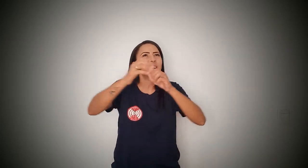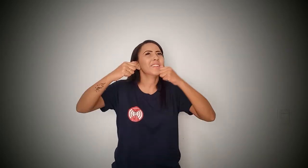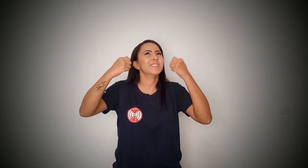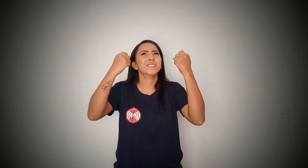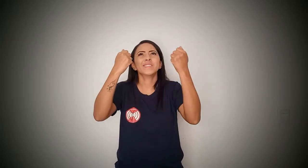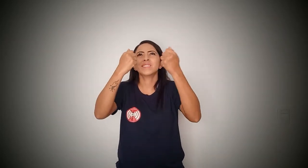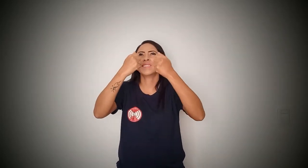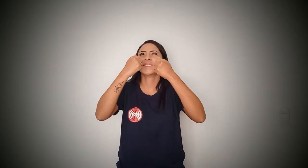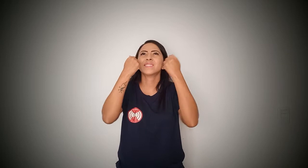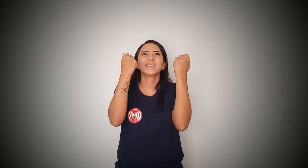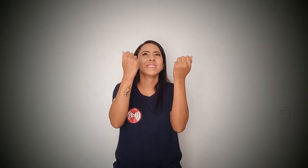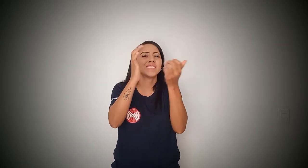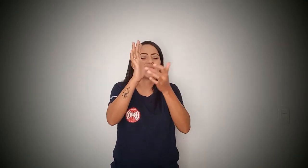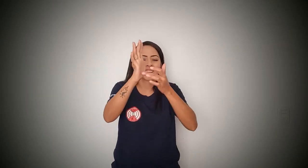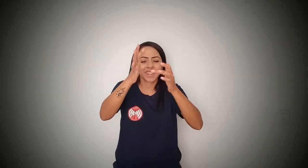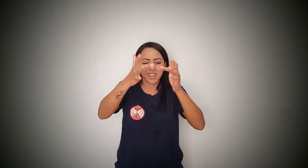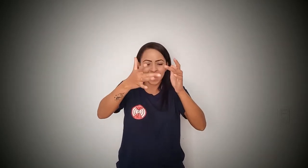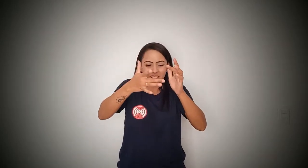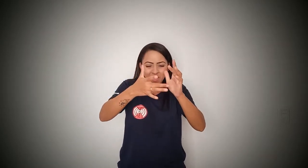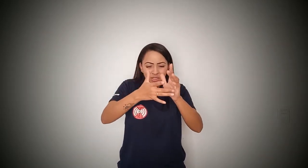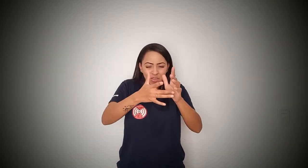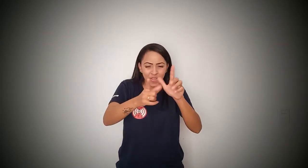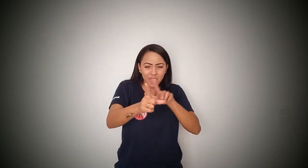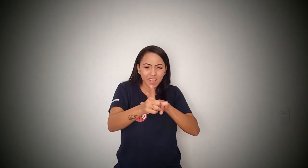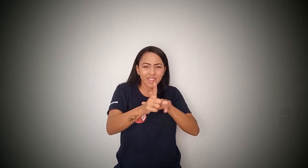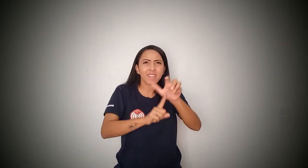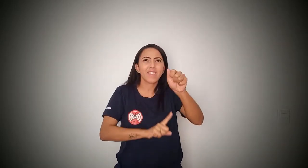aleluia, o Cordeiro venceu.